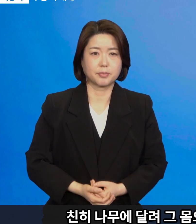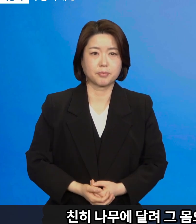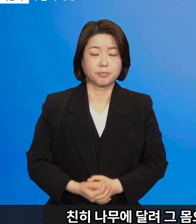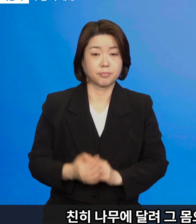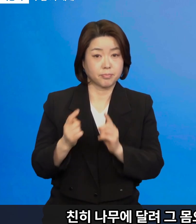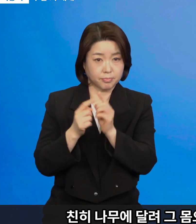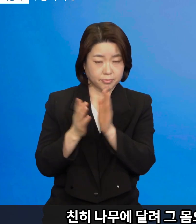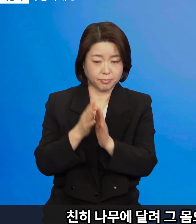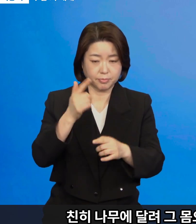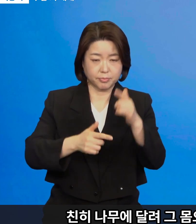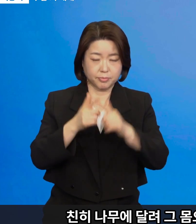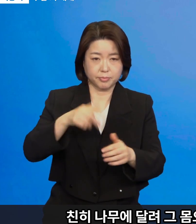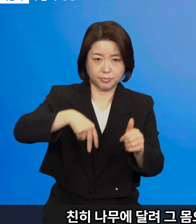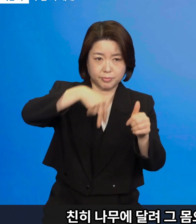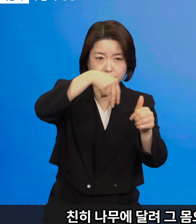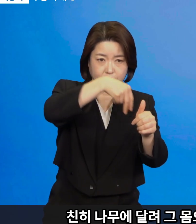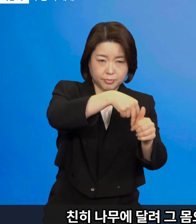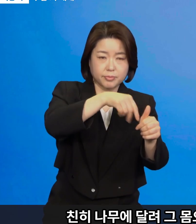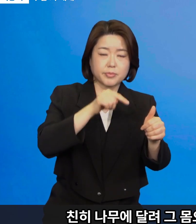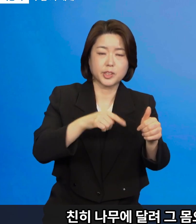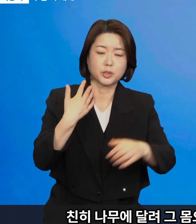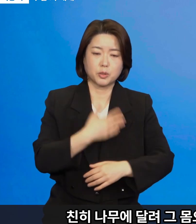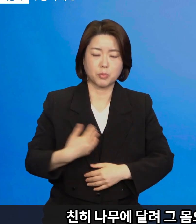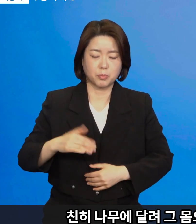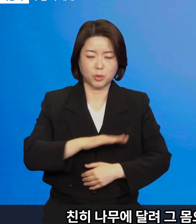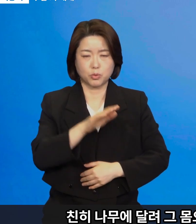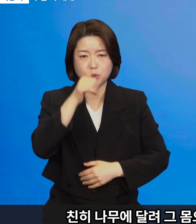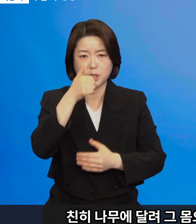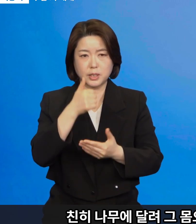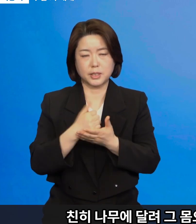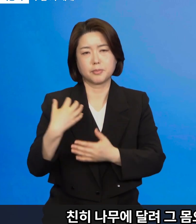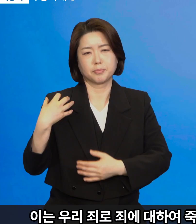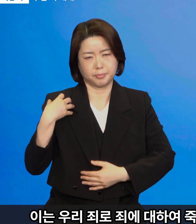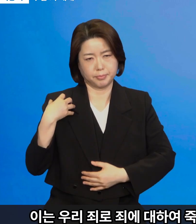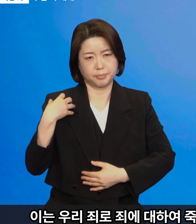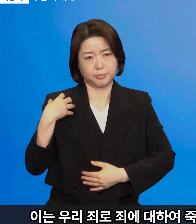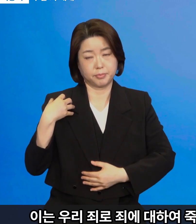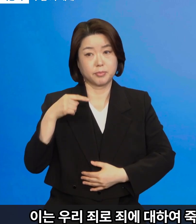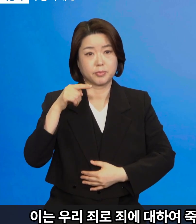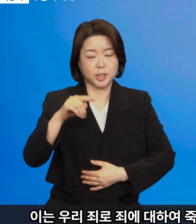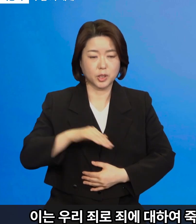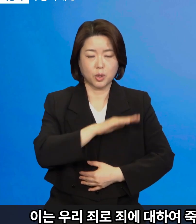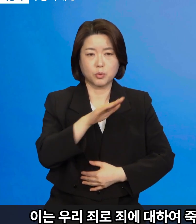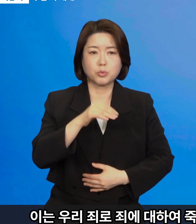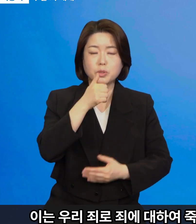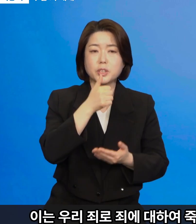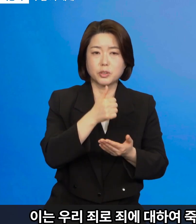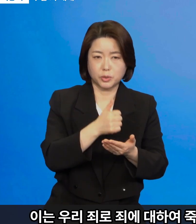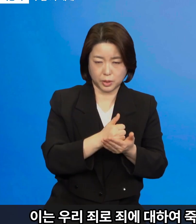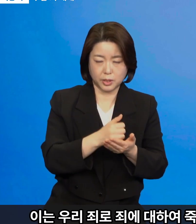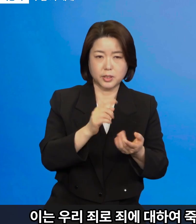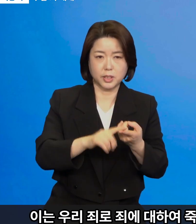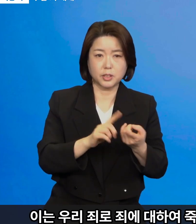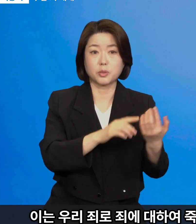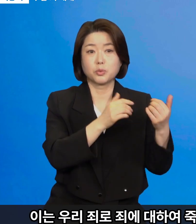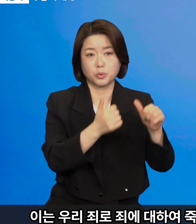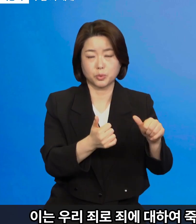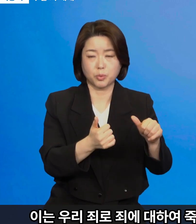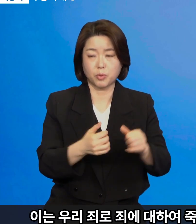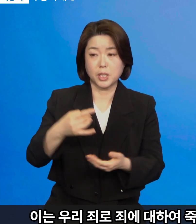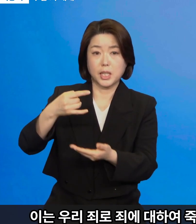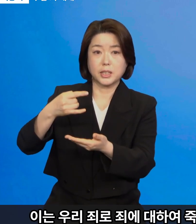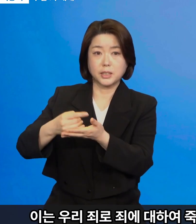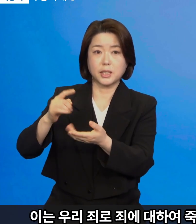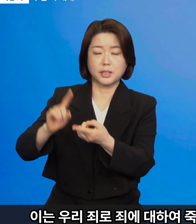친히 나무에 달려 그 몸으로 우리 죄를 담당하셨으니 이는 우리 죄로 죄에 대하여 죽고 의에